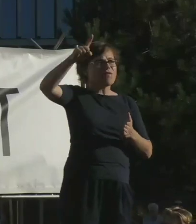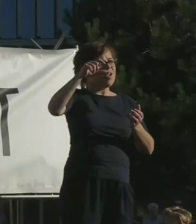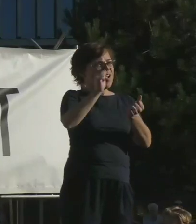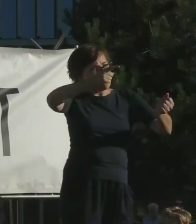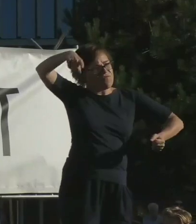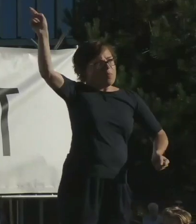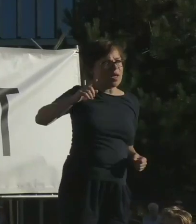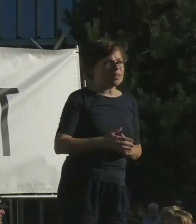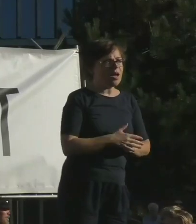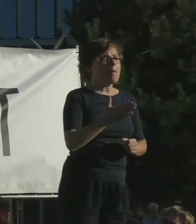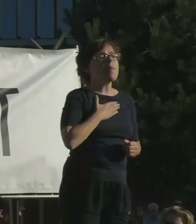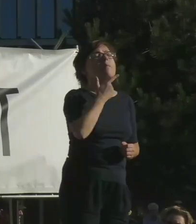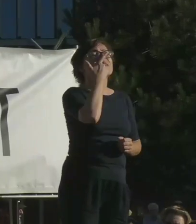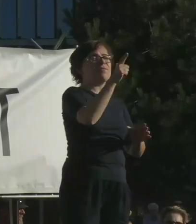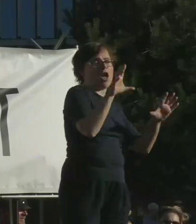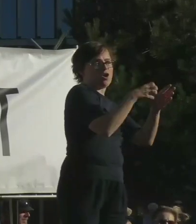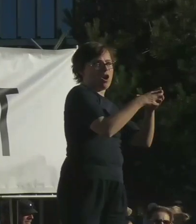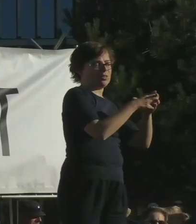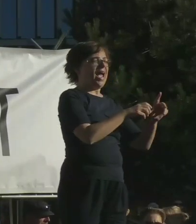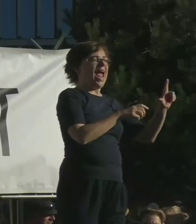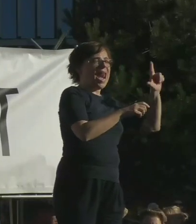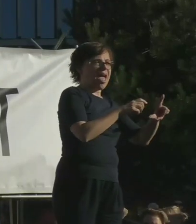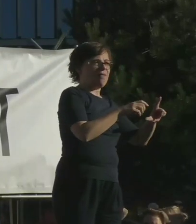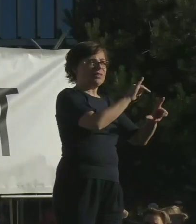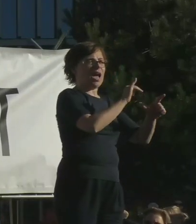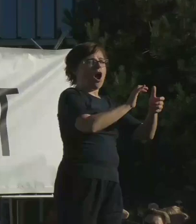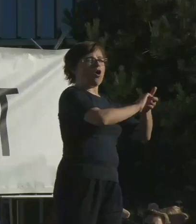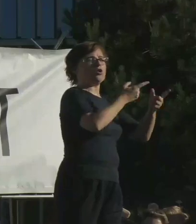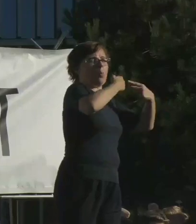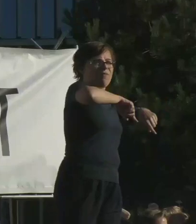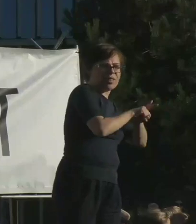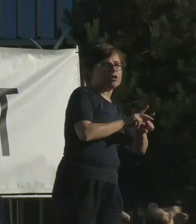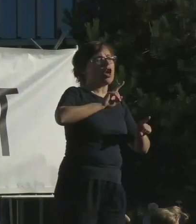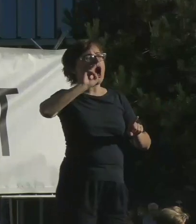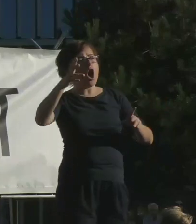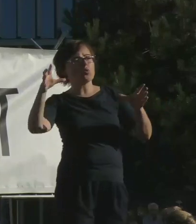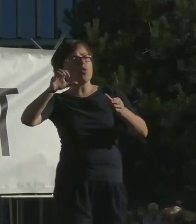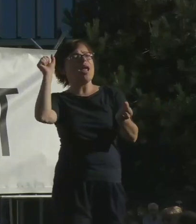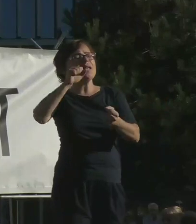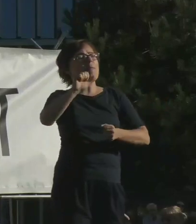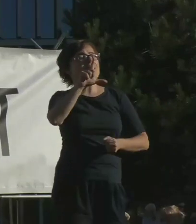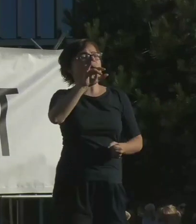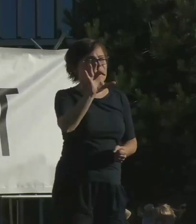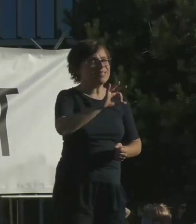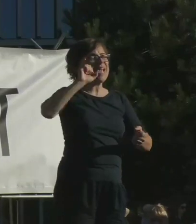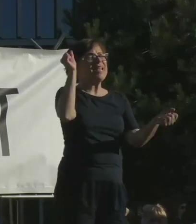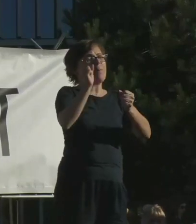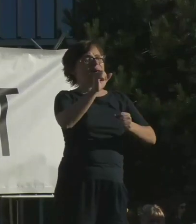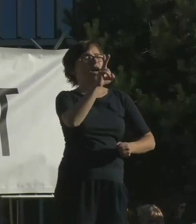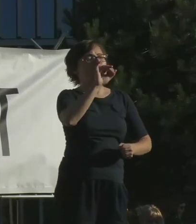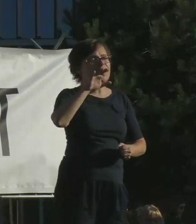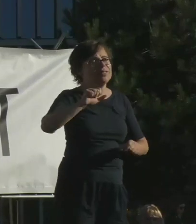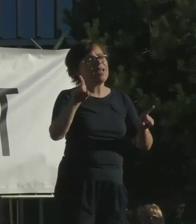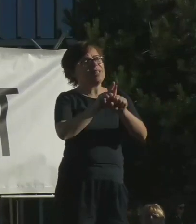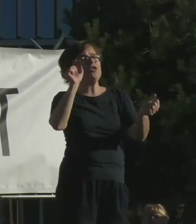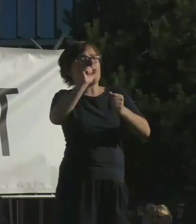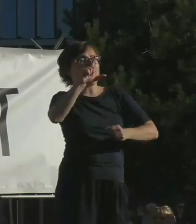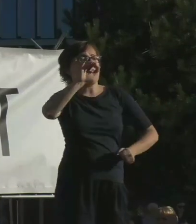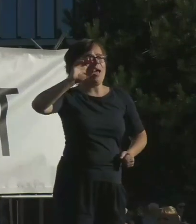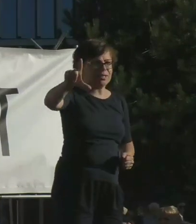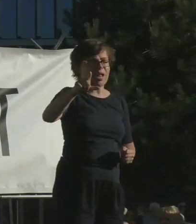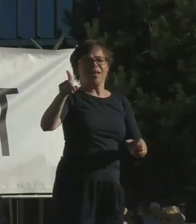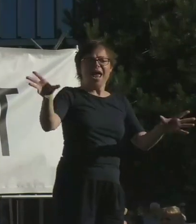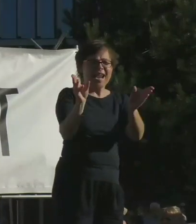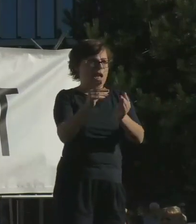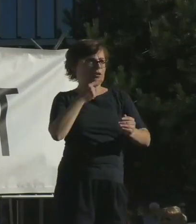I mamy dwie koalicje. Jedna to jest Lewica i Koalicja Obywatelska, a druga to jest jebany PiS, jebana Konfederacja i jebany PSL.